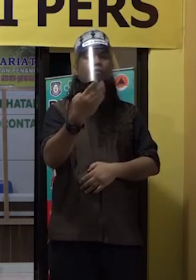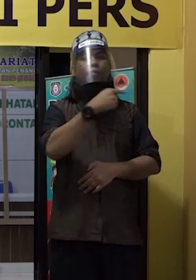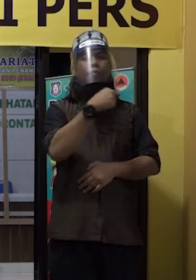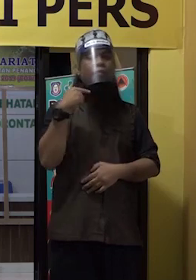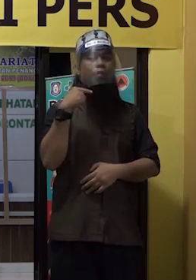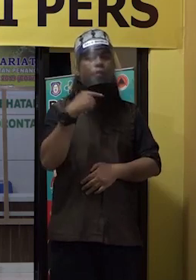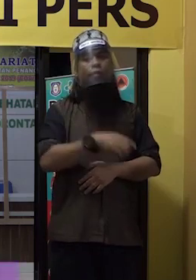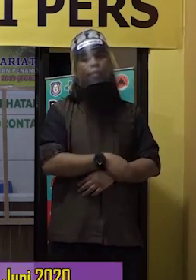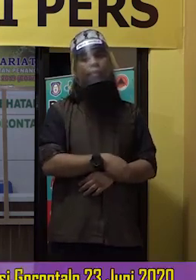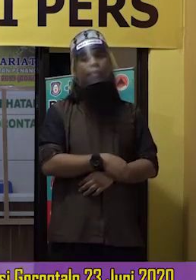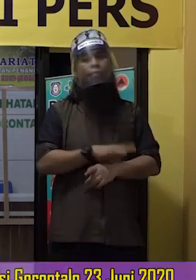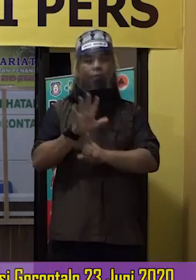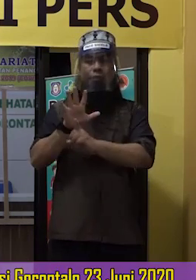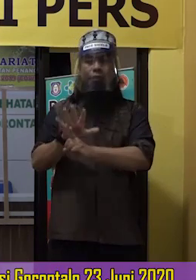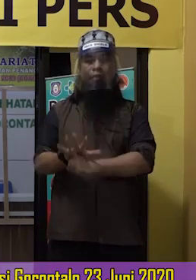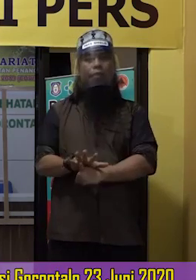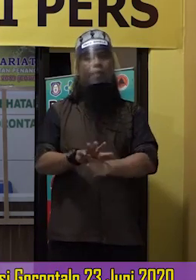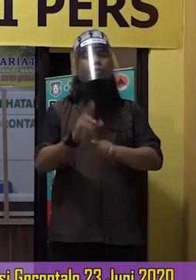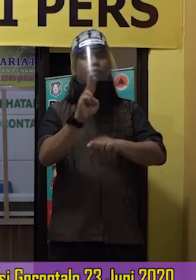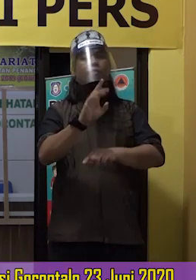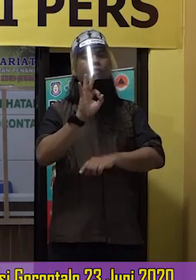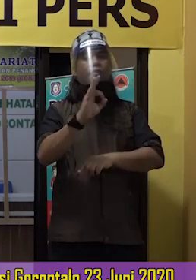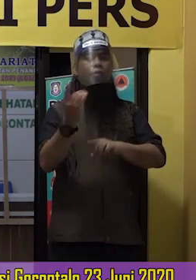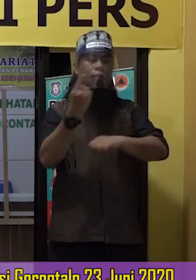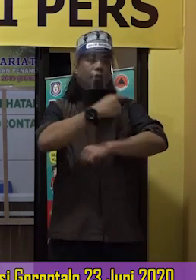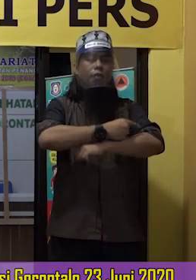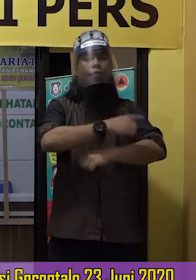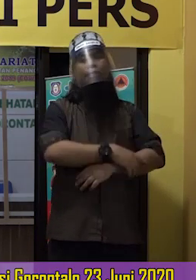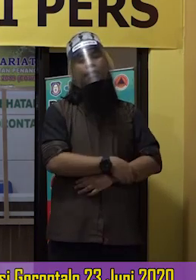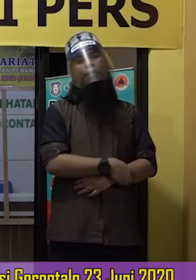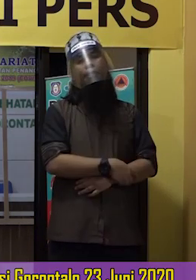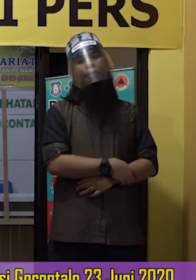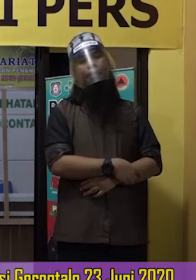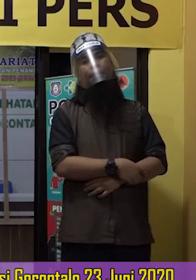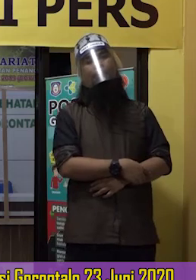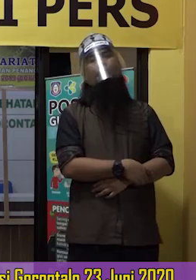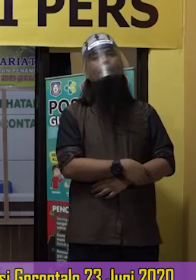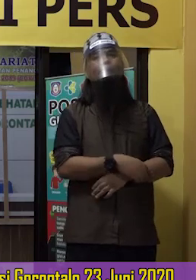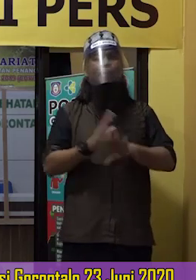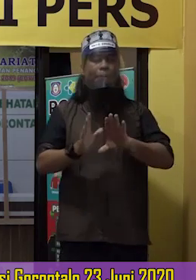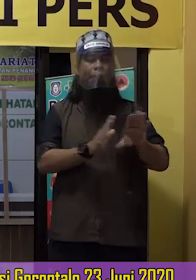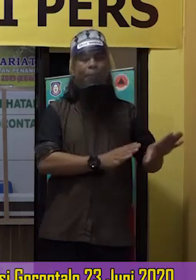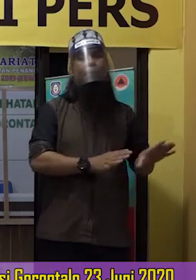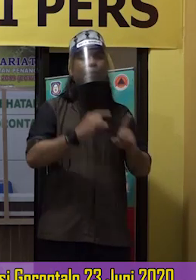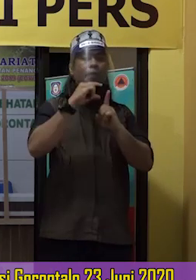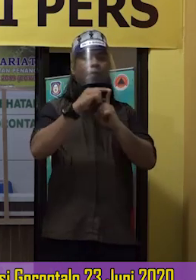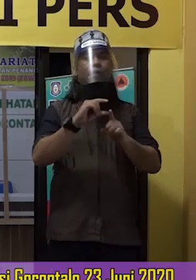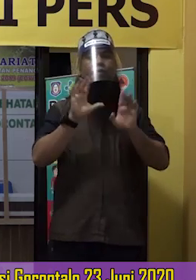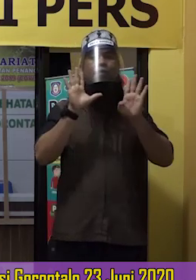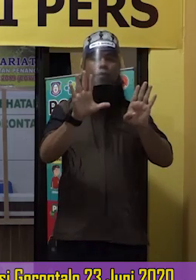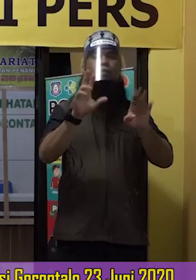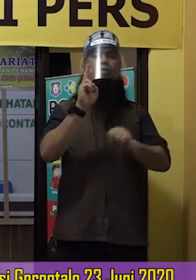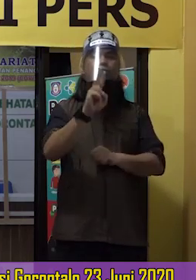negatif, dirawat selama 23 hari. Yang sembuh berikutnya adalah pasien 92